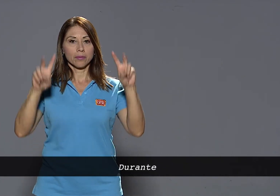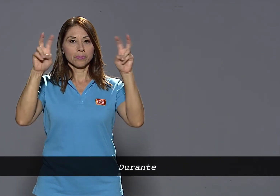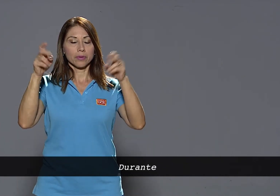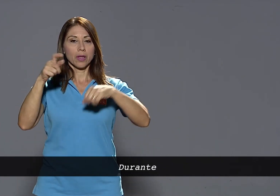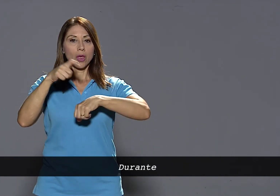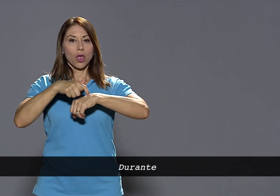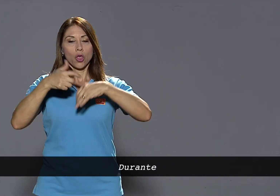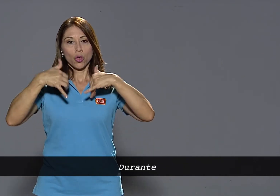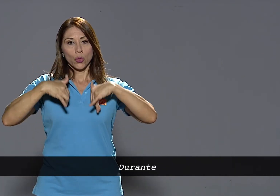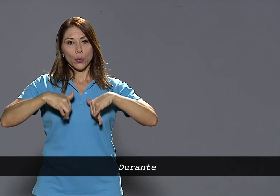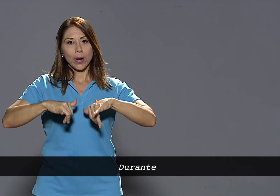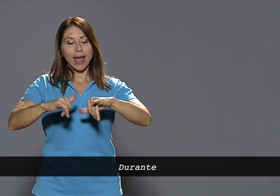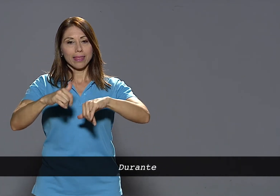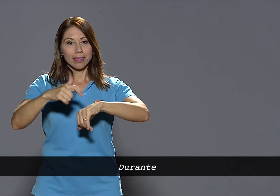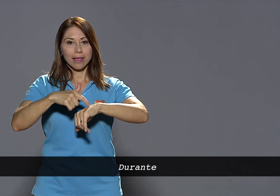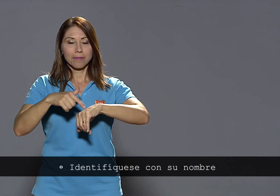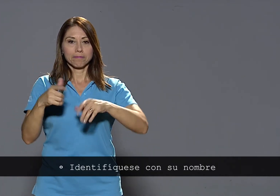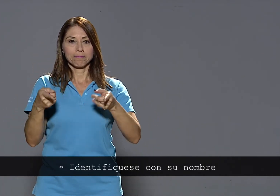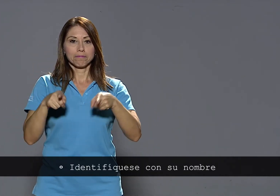Durante.